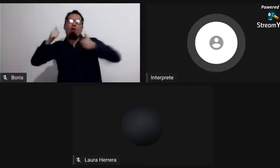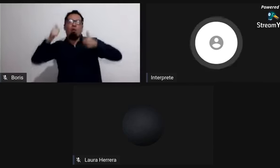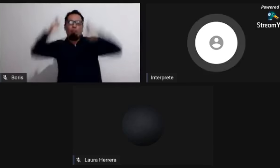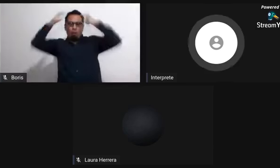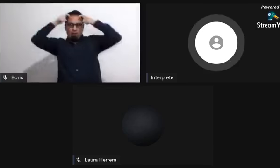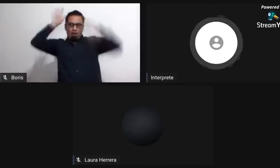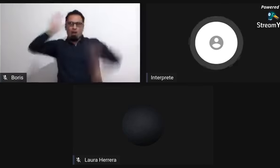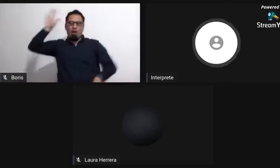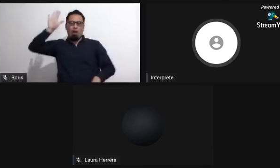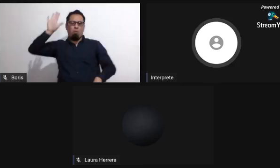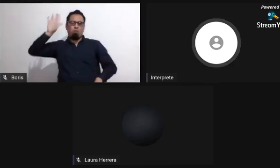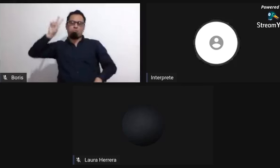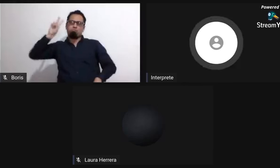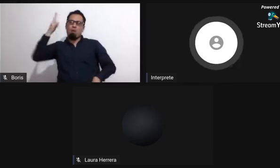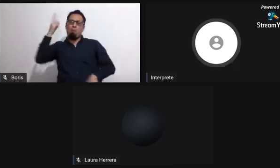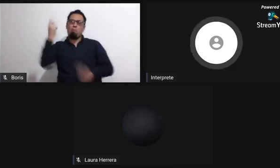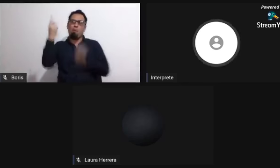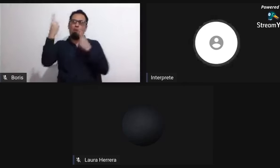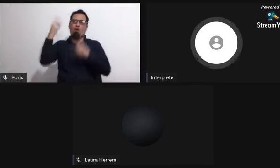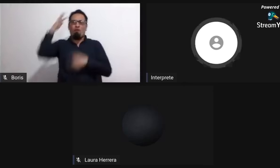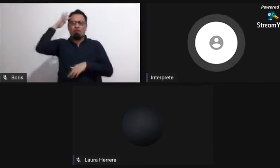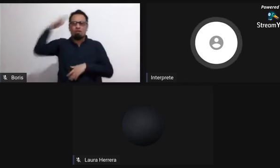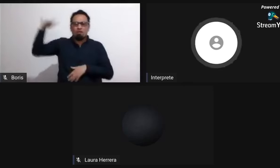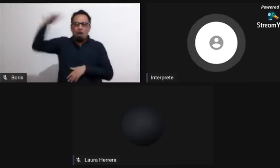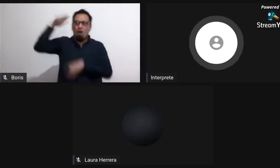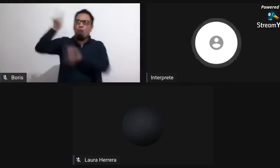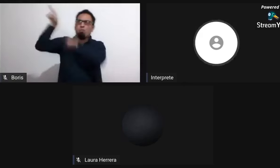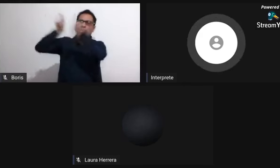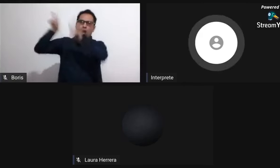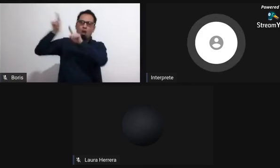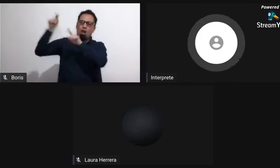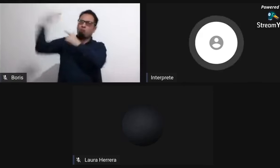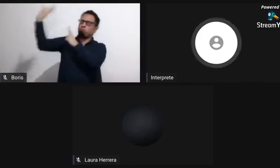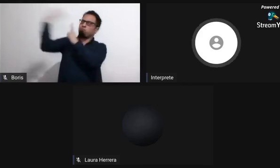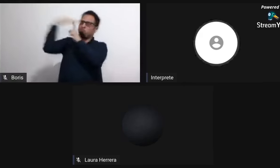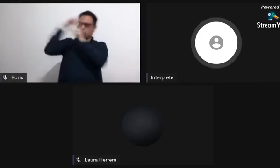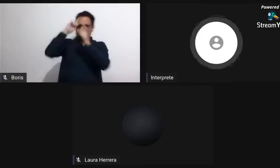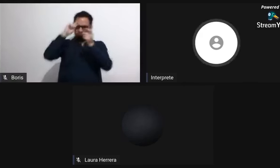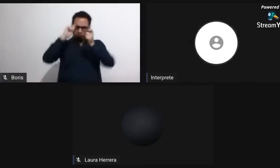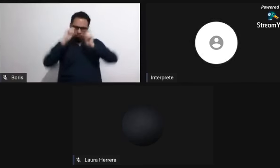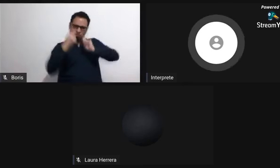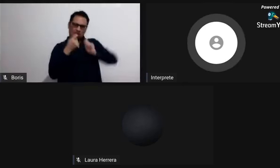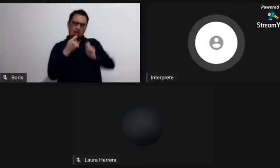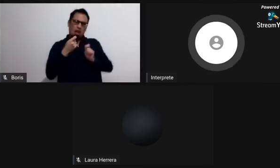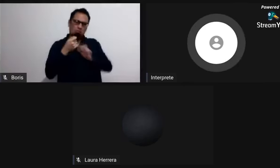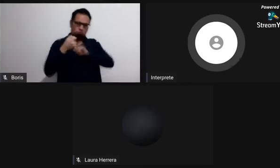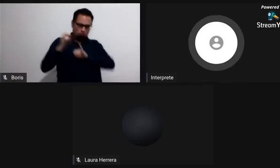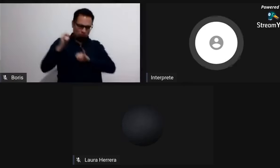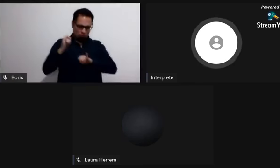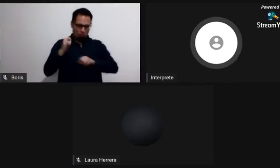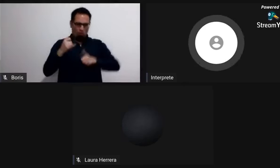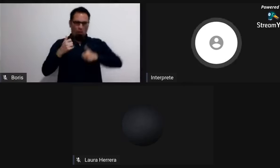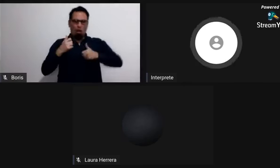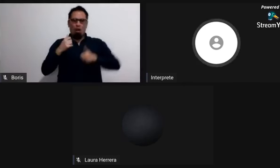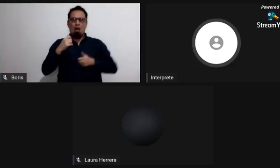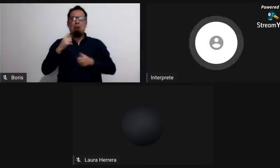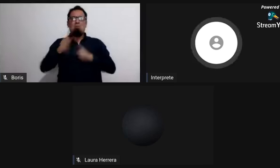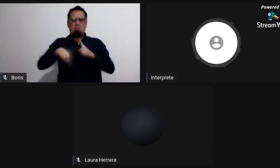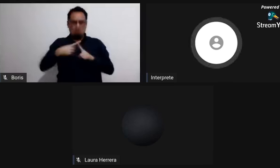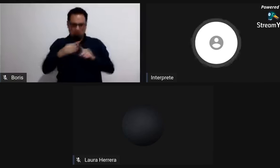no comprendemos lo que se entiende hoy por hoy como nación. Empiezan a surgir algunas filosofías interesantes con